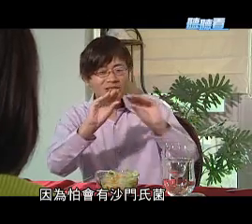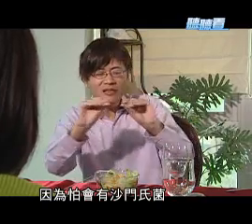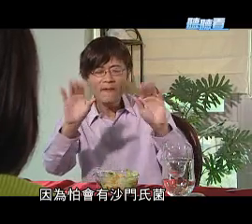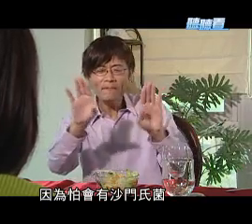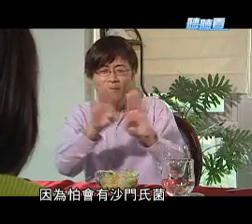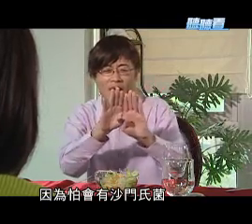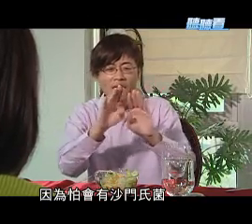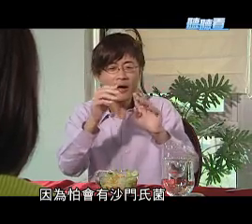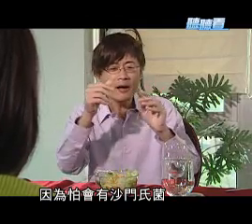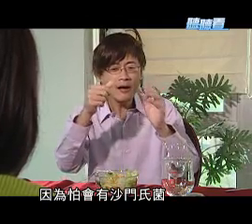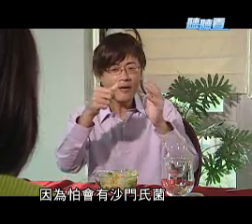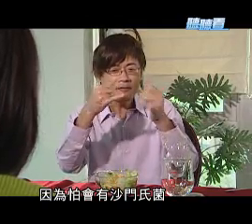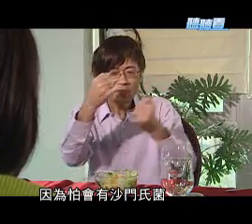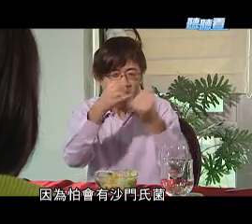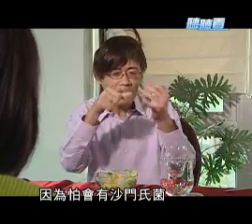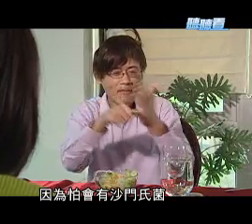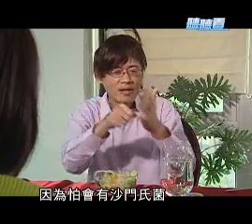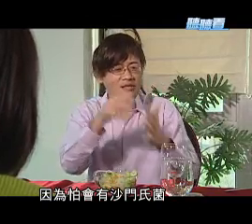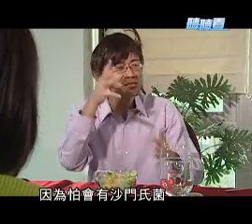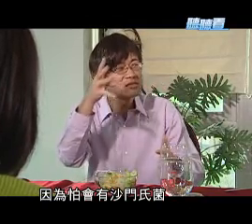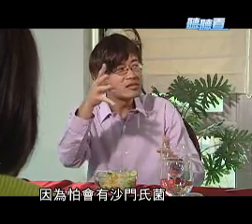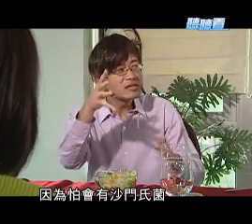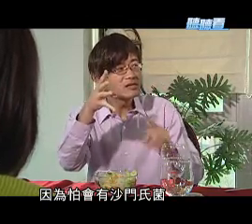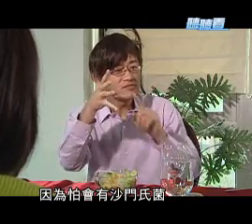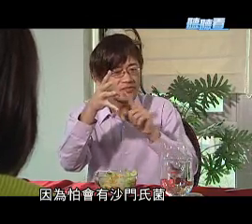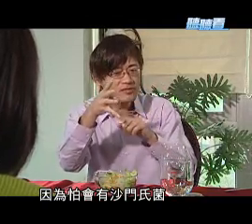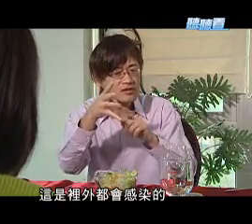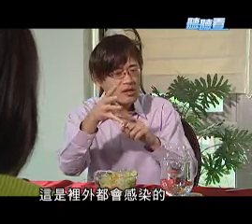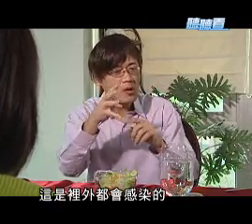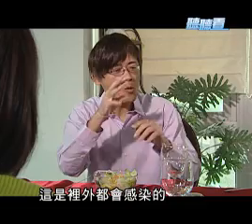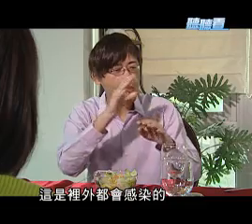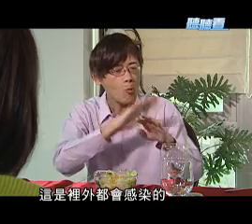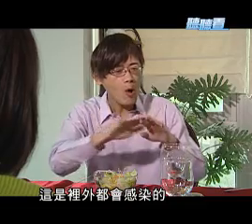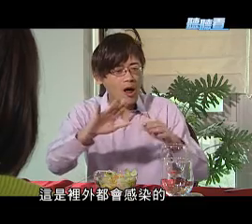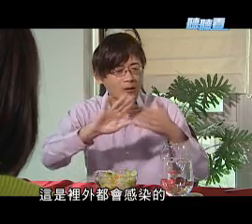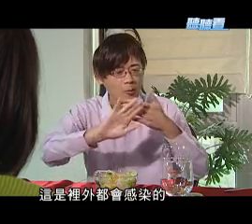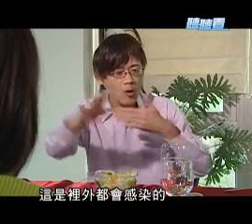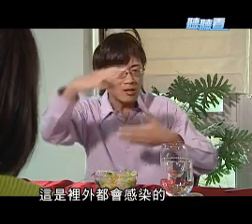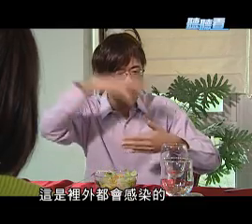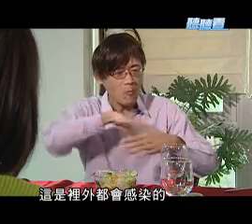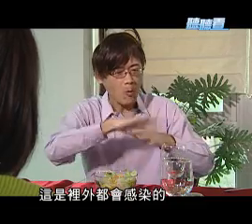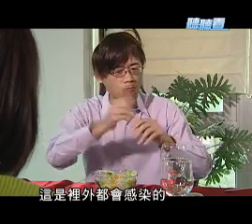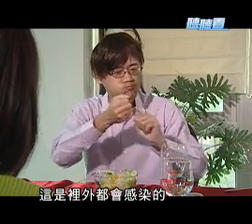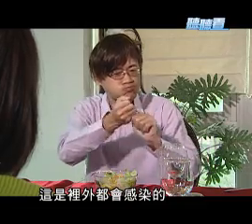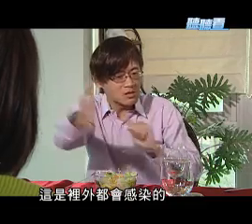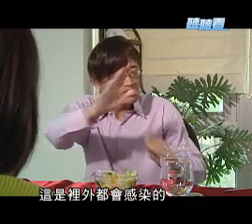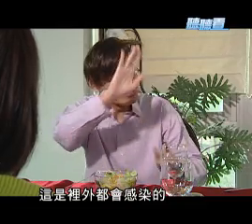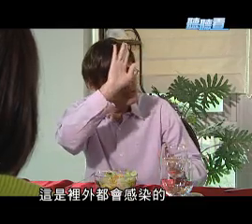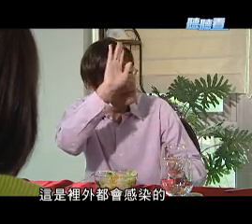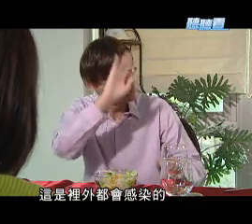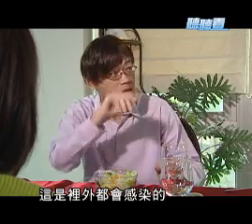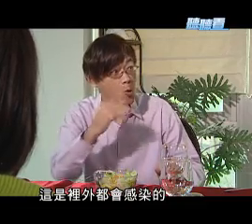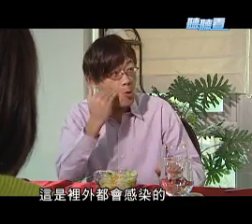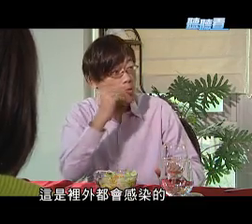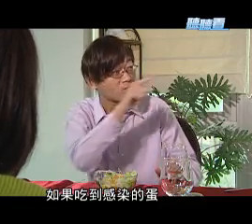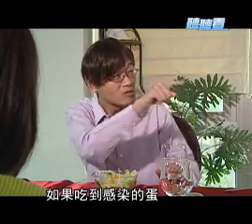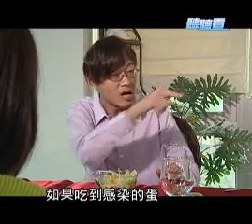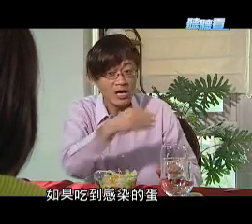会有沙门氏菌这是里外啊都会感染的如果吃